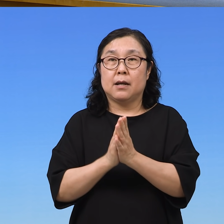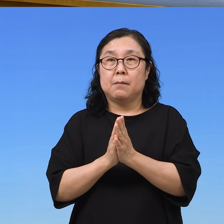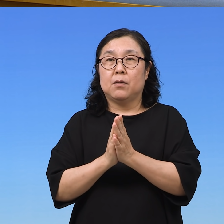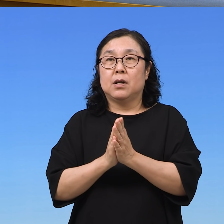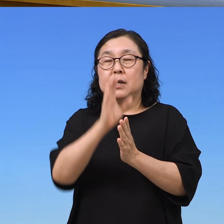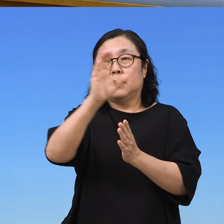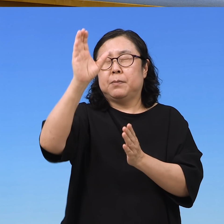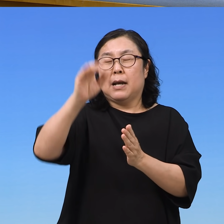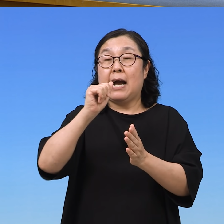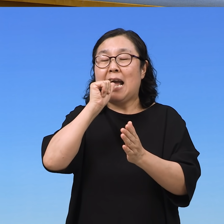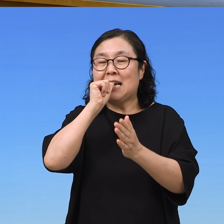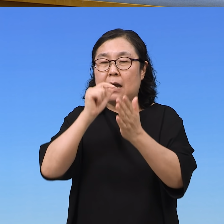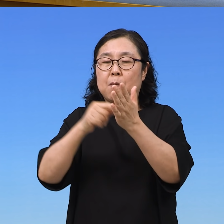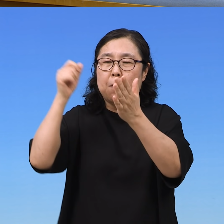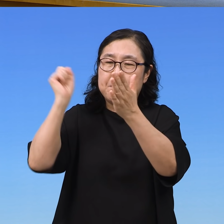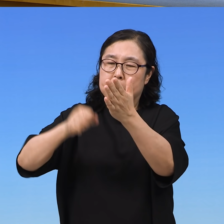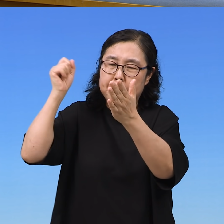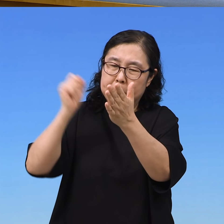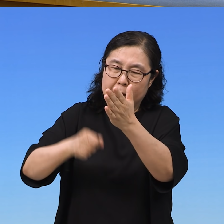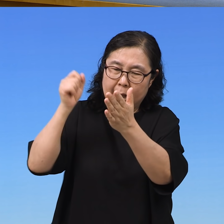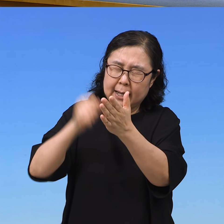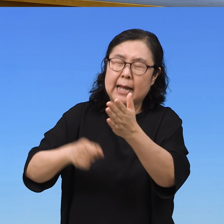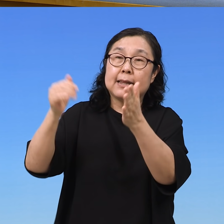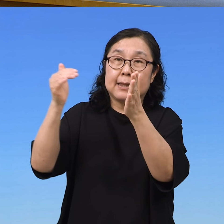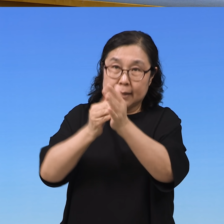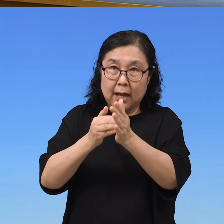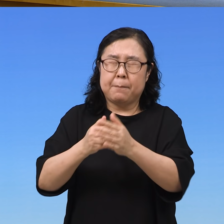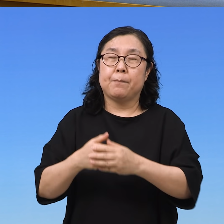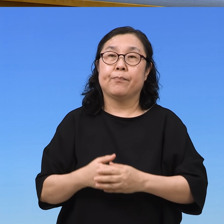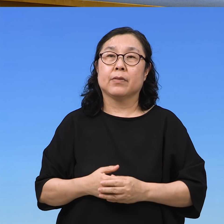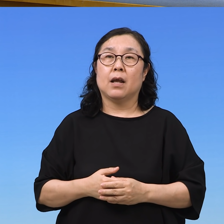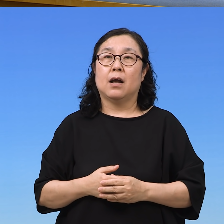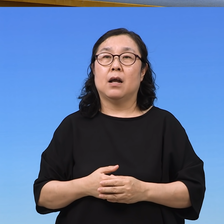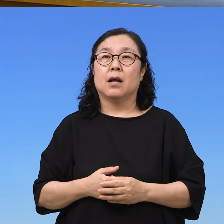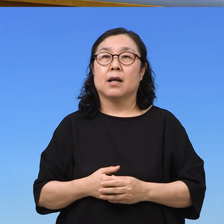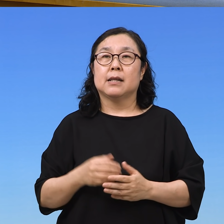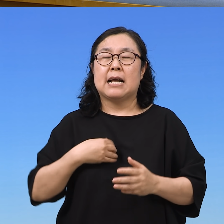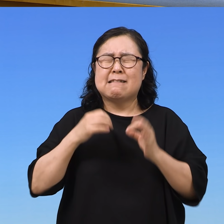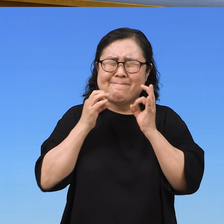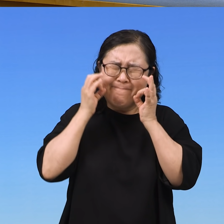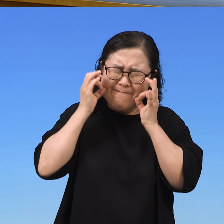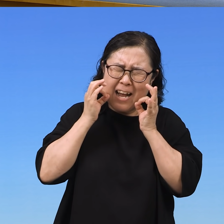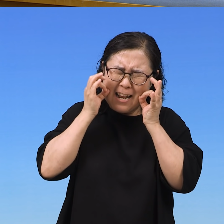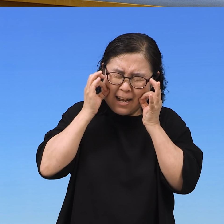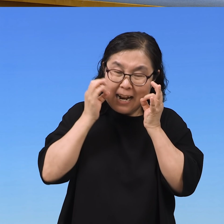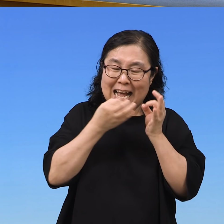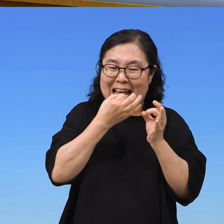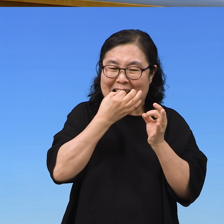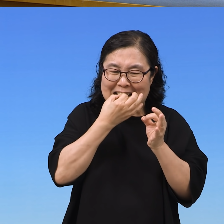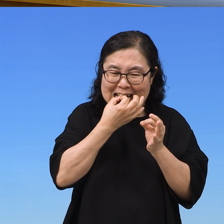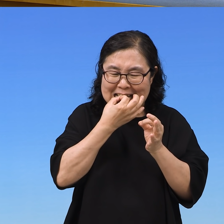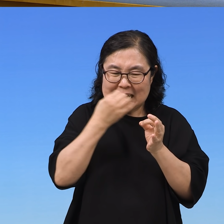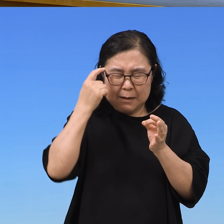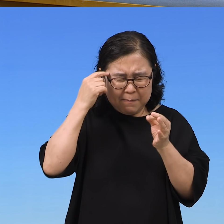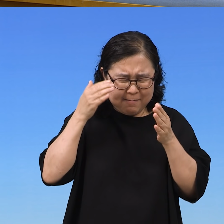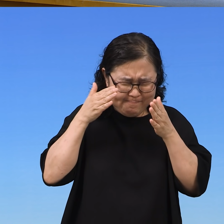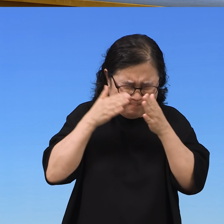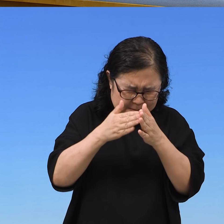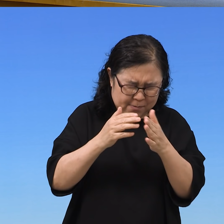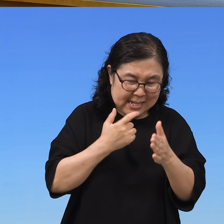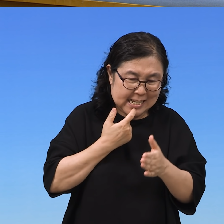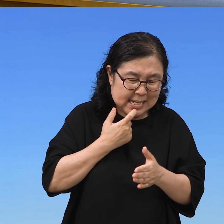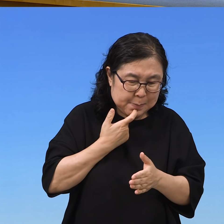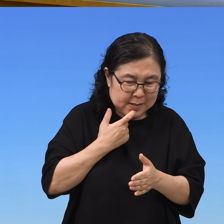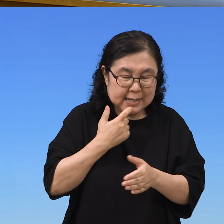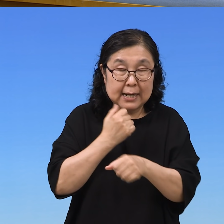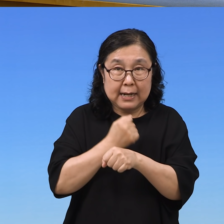보면은요, 열렬한 욕망에 집중되어 있는 상태, 이게 지금 성경이 말하는 탐심입니다.